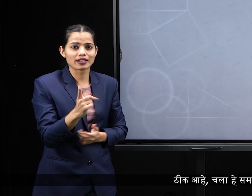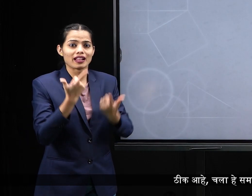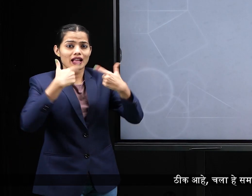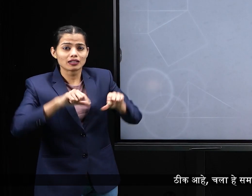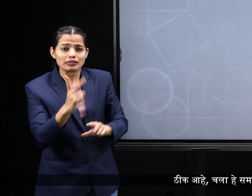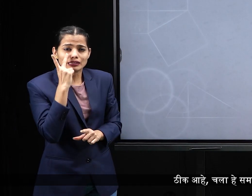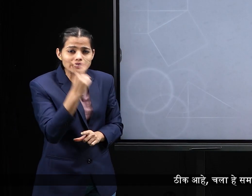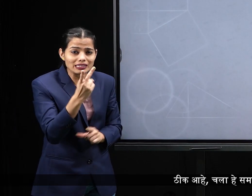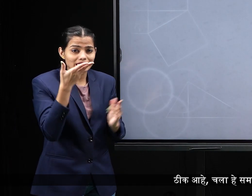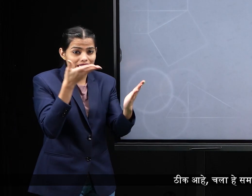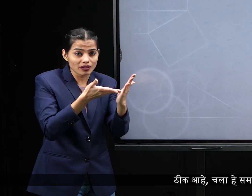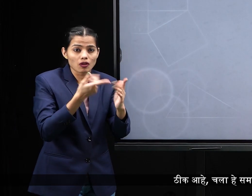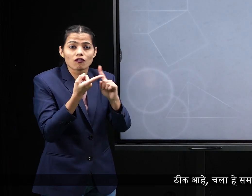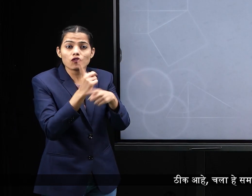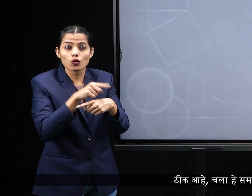आहे, चला हे समजून घेऊया.